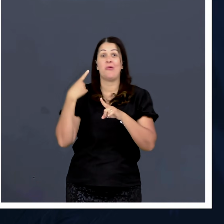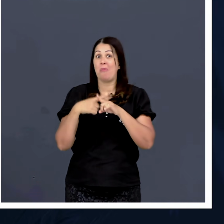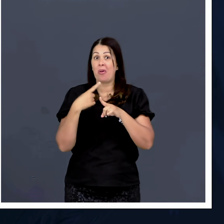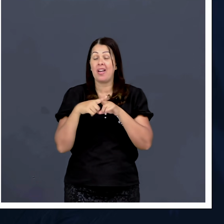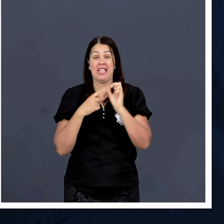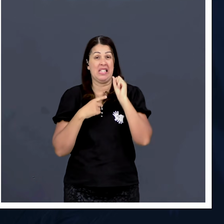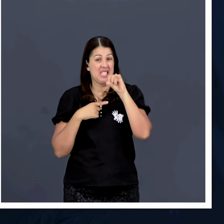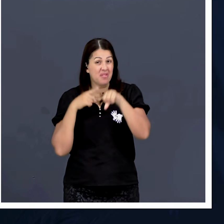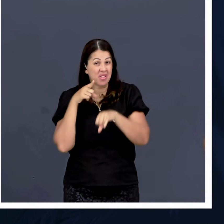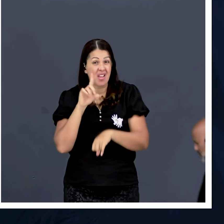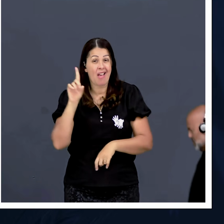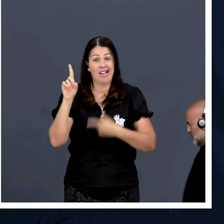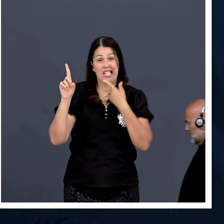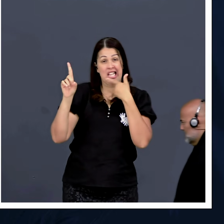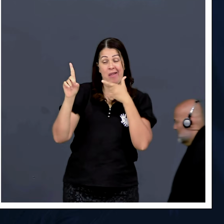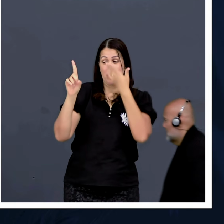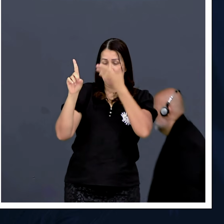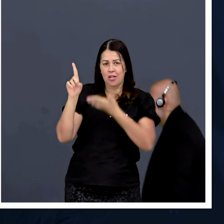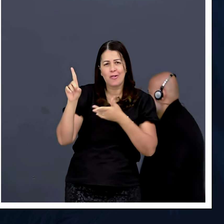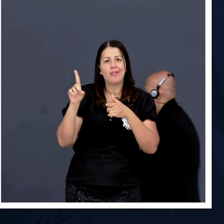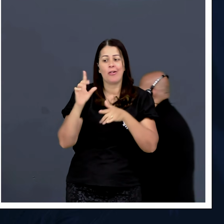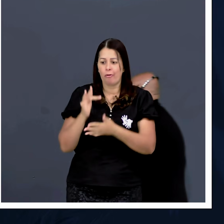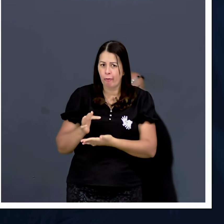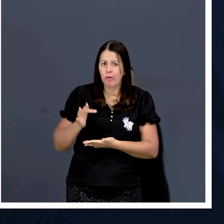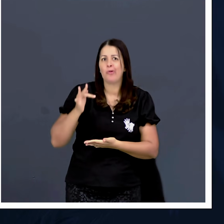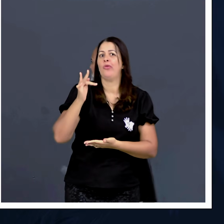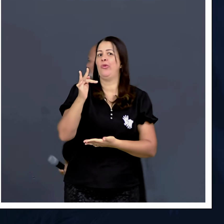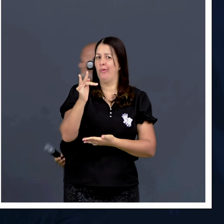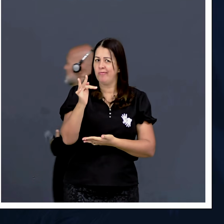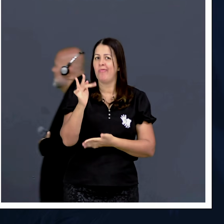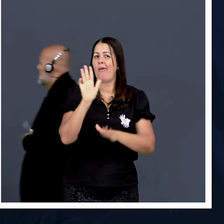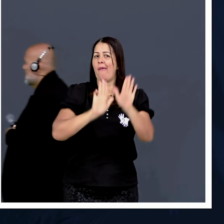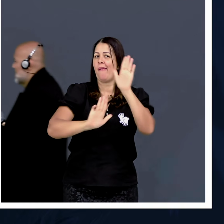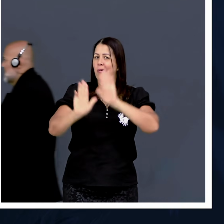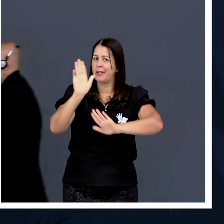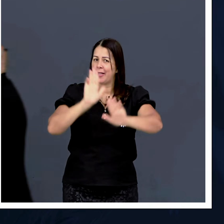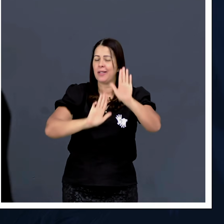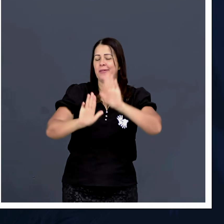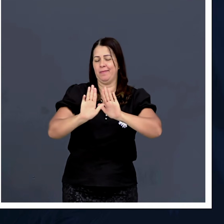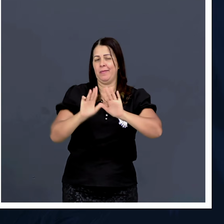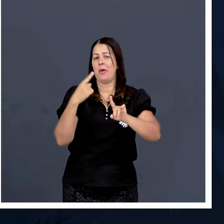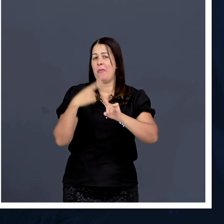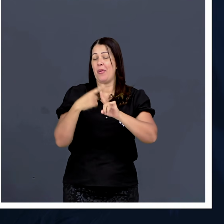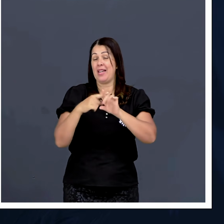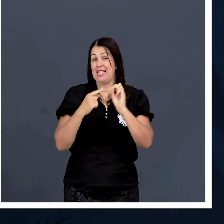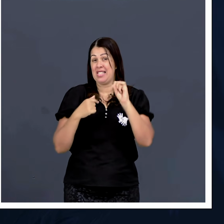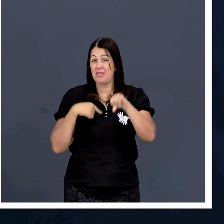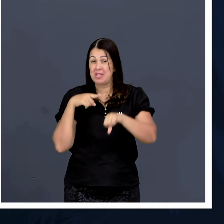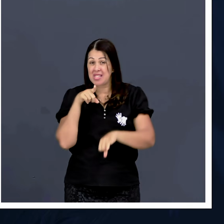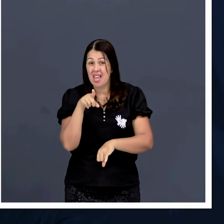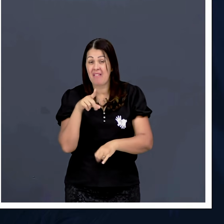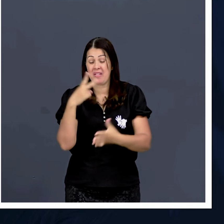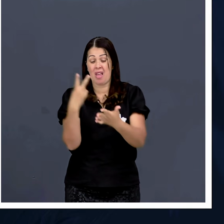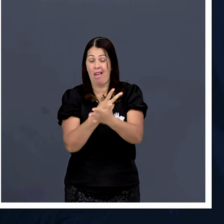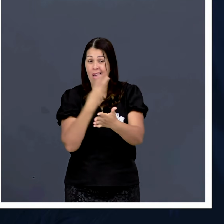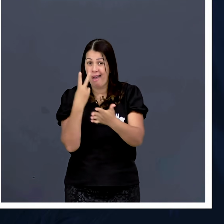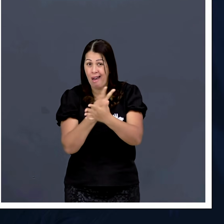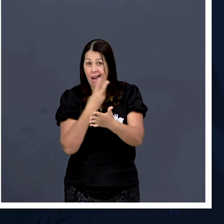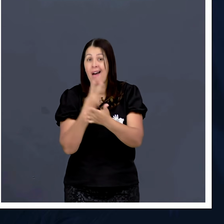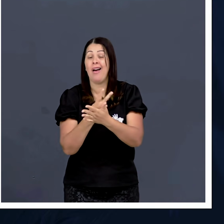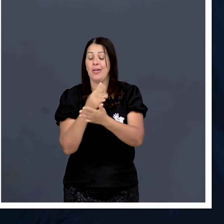que o homem semeia, isso também colherá. Quem semeia para a sua carne, da carne